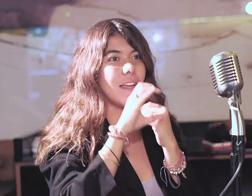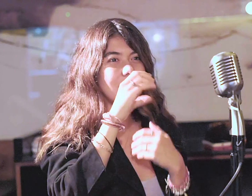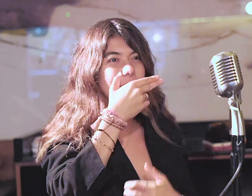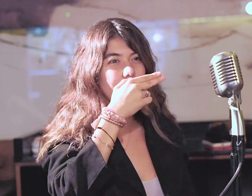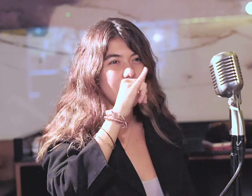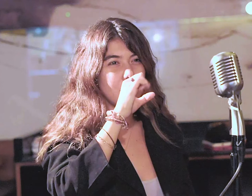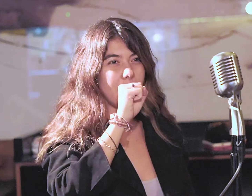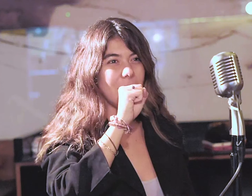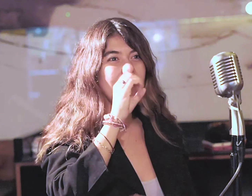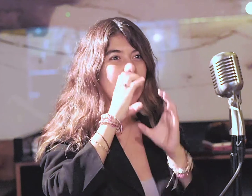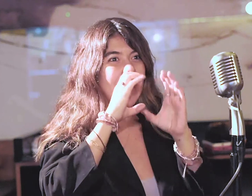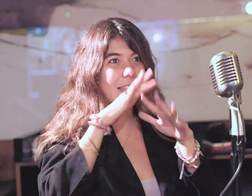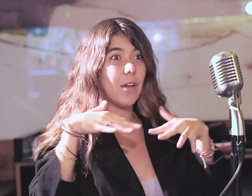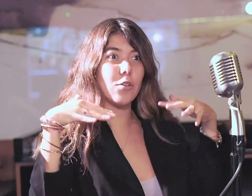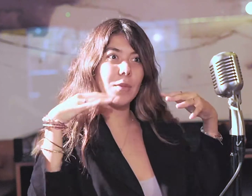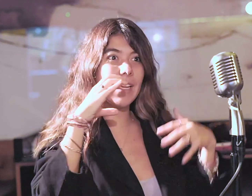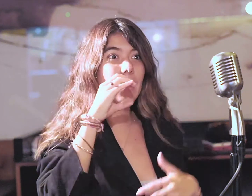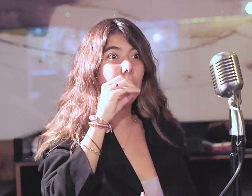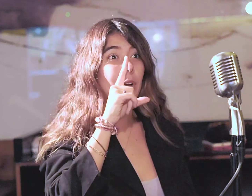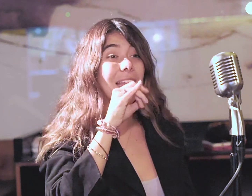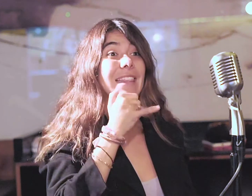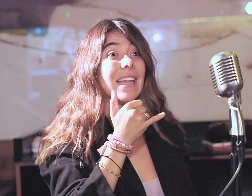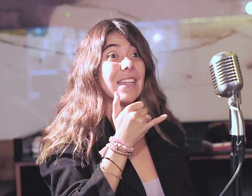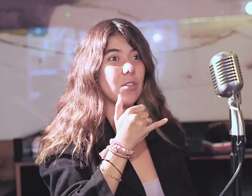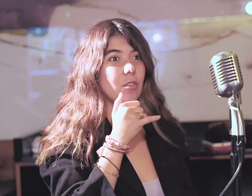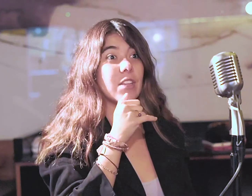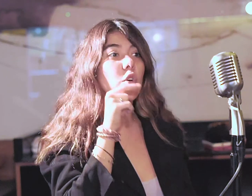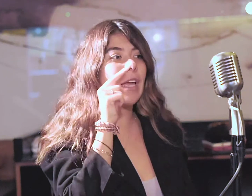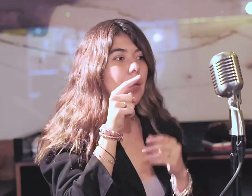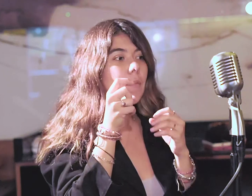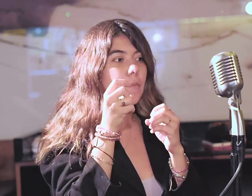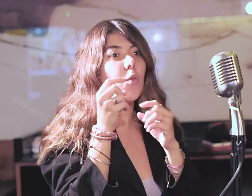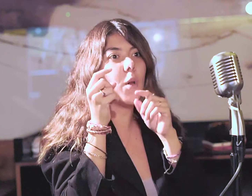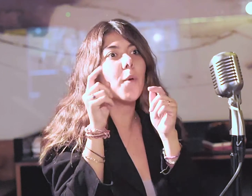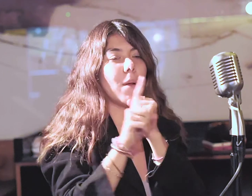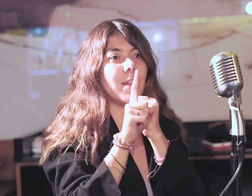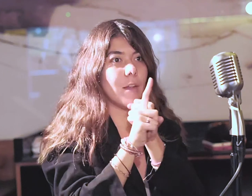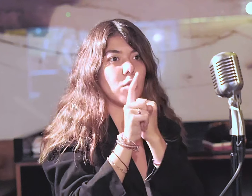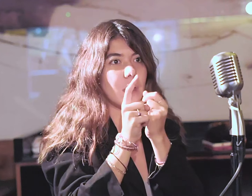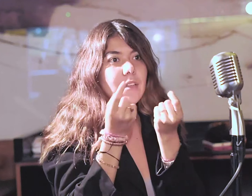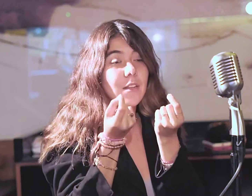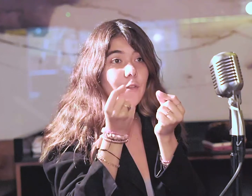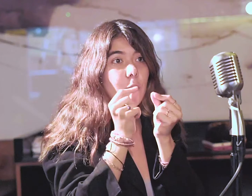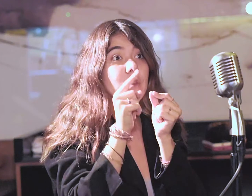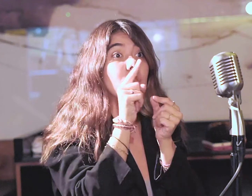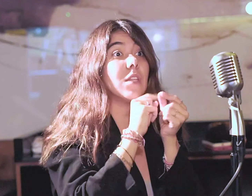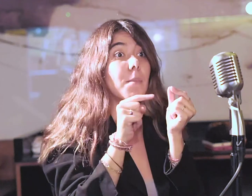buen es Chris Martin el de Coldplay porque él tiene eso de hecho él tuvo el problema de tinitos que de cierta forma es un